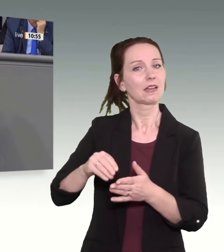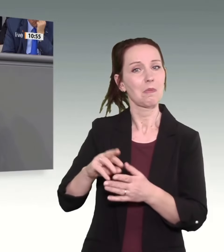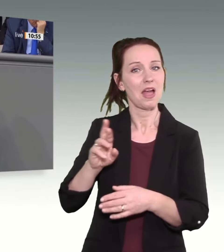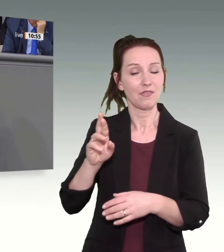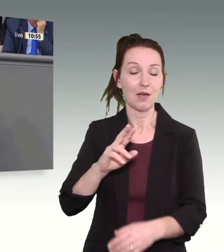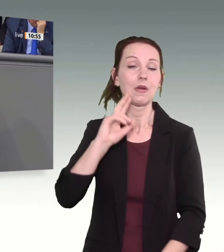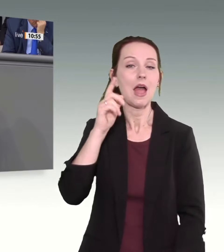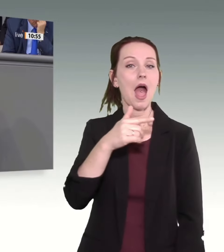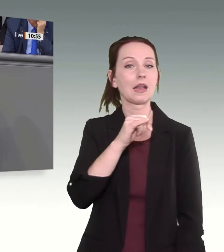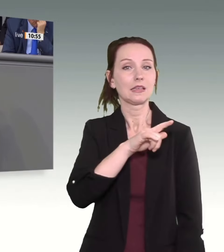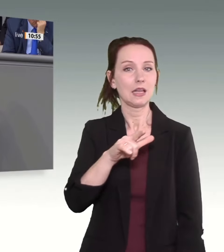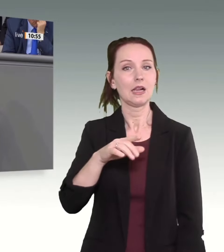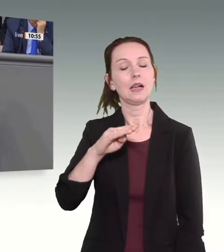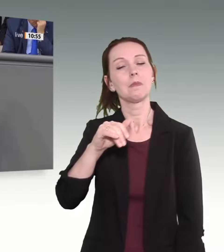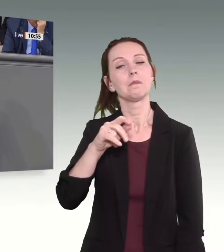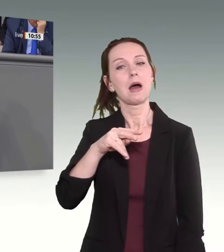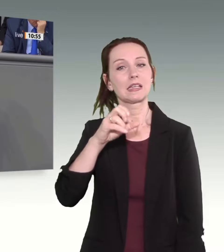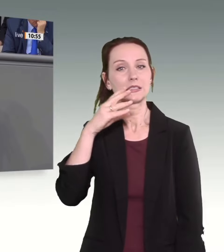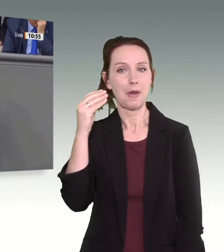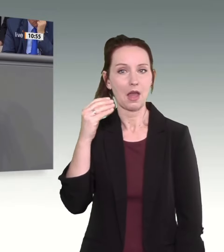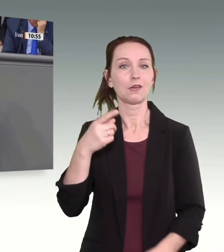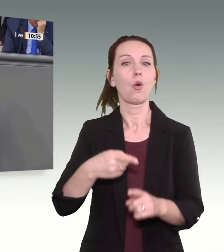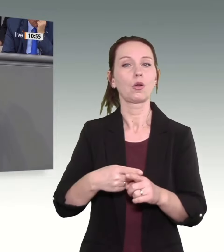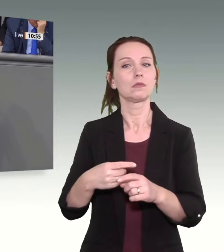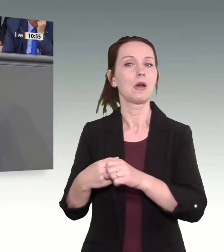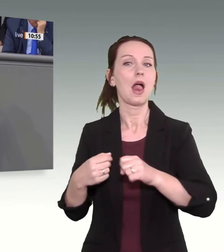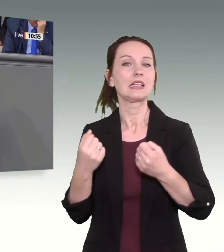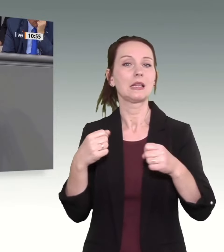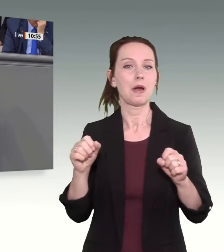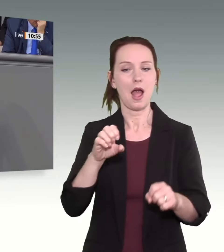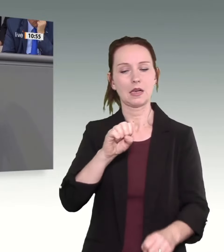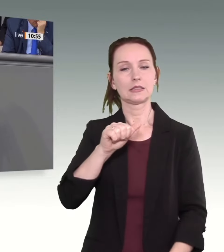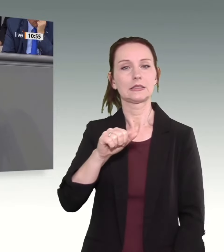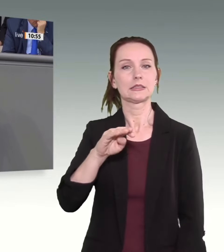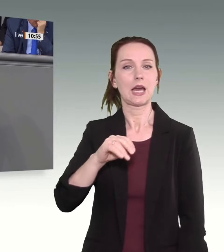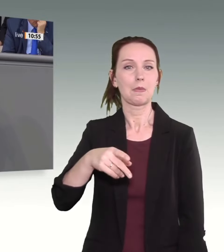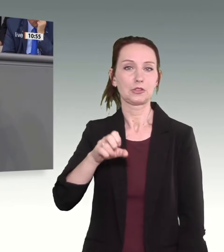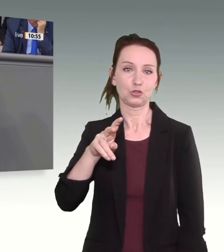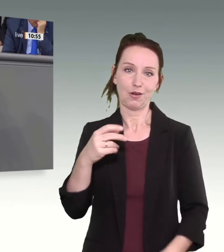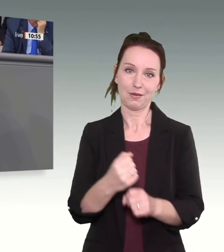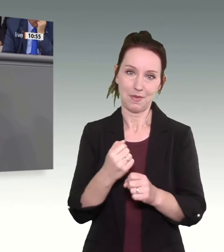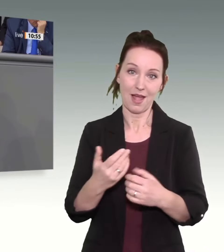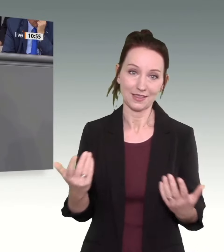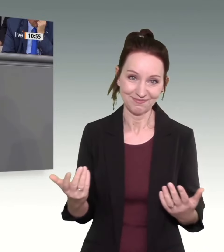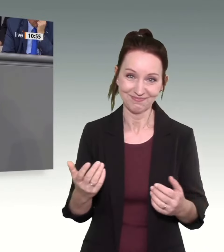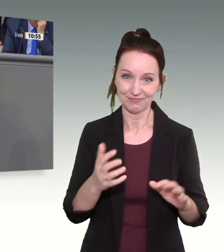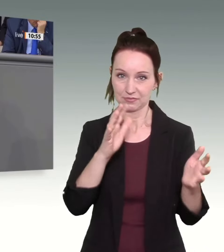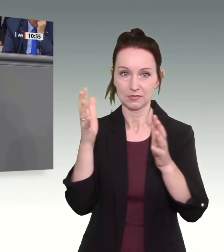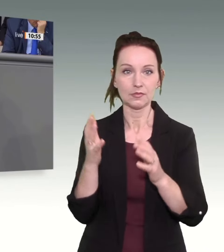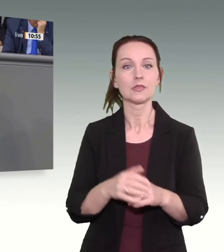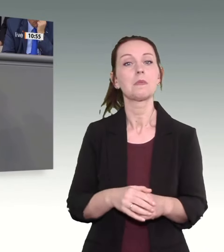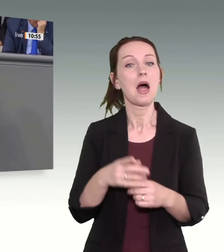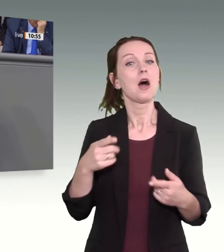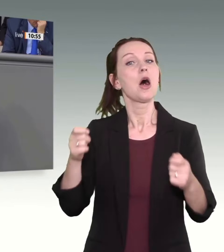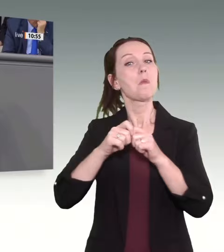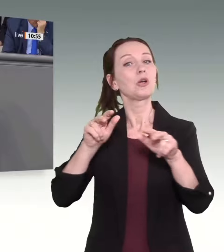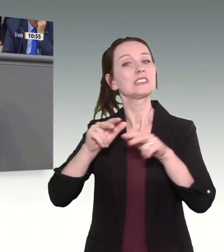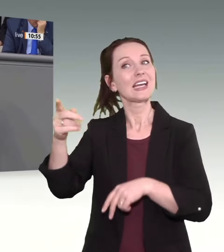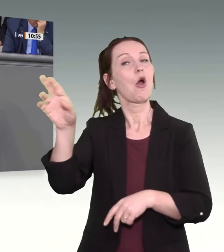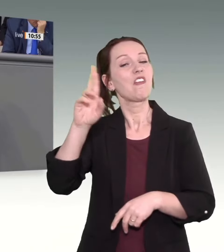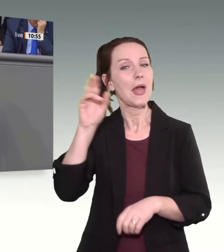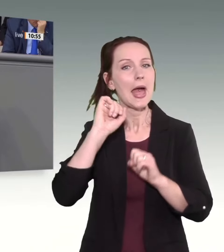sich von der Bundesregierung dafür eingesetzt, dass weiter verschärft wird? War Minister Habeck, meine Damen und Herren. Und wer